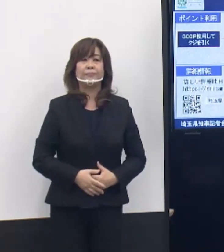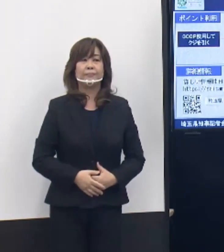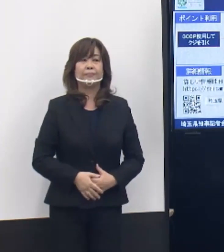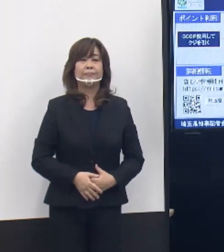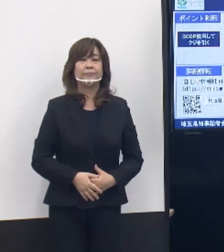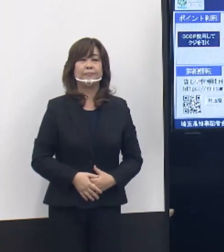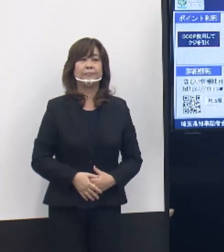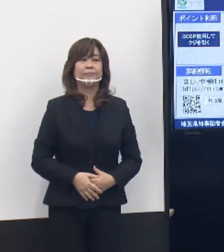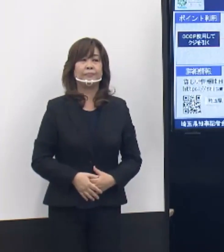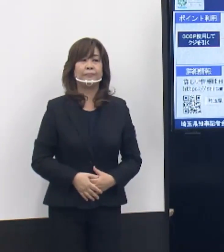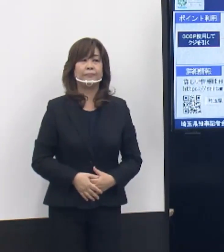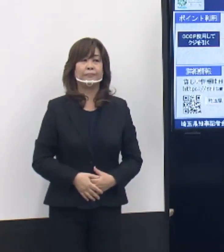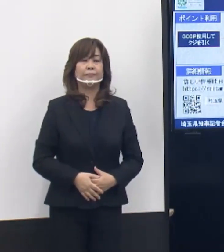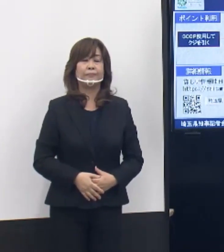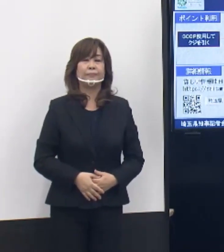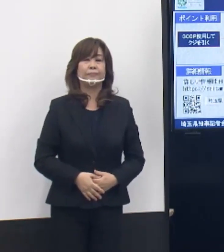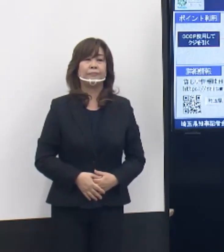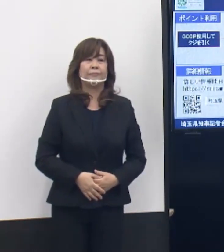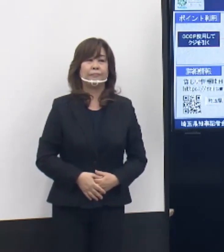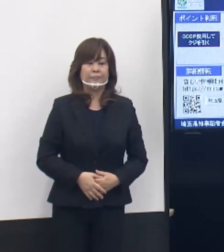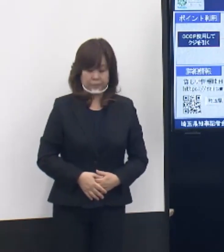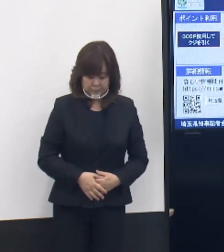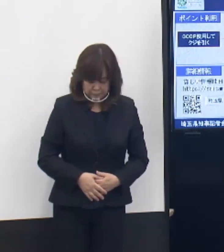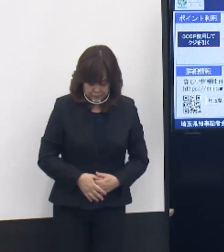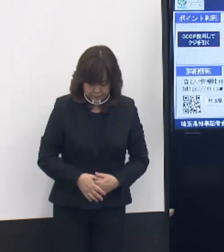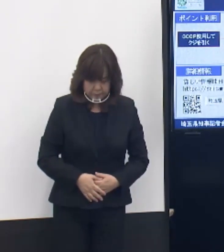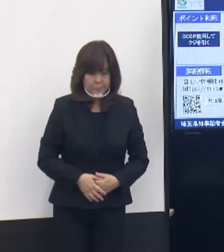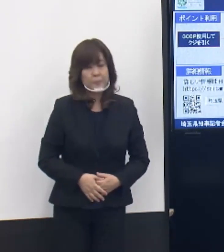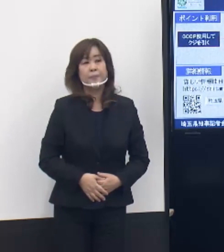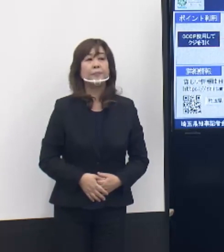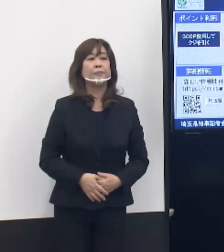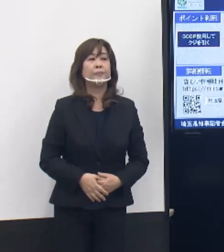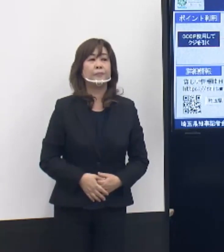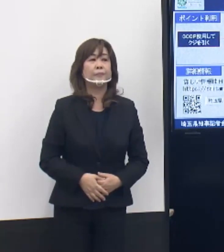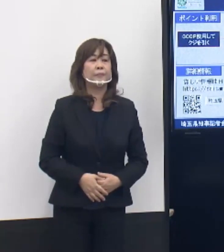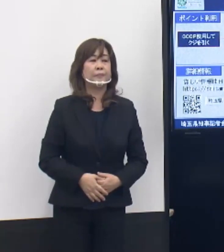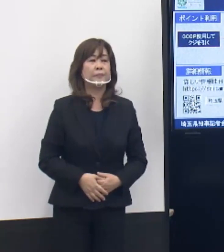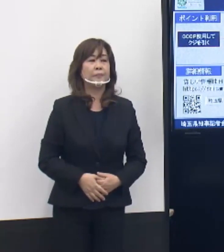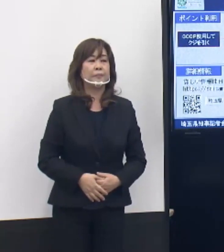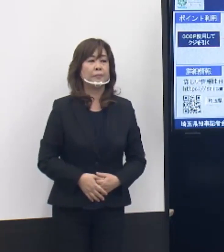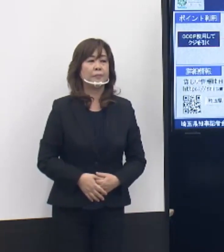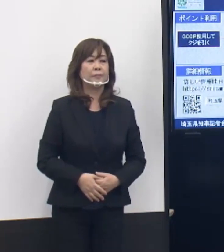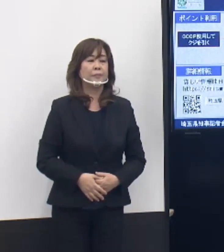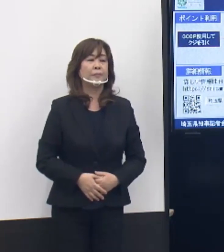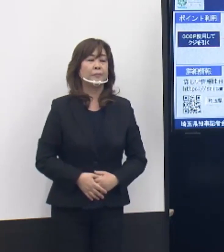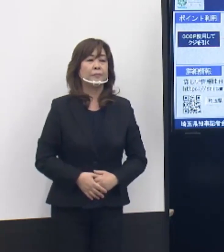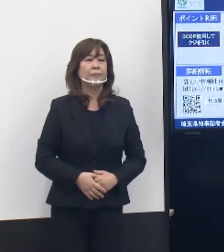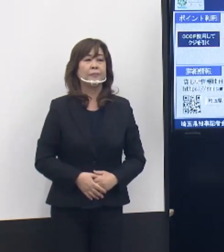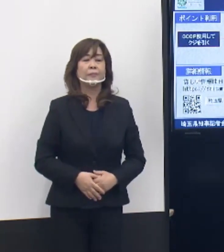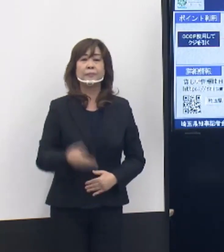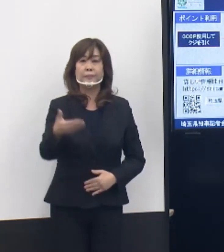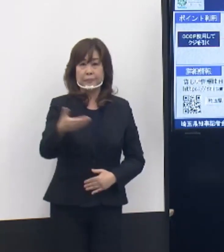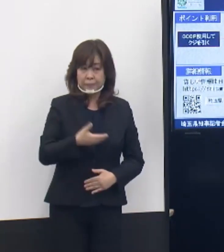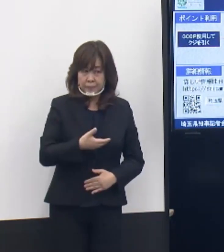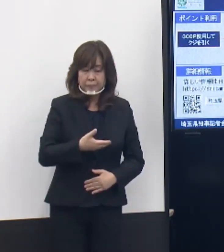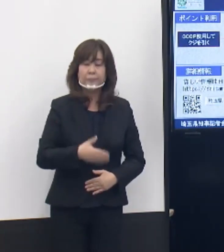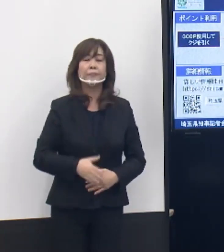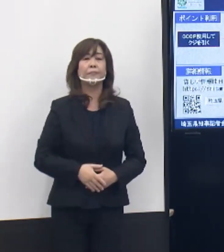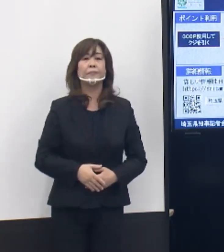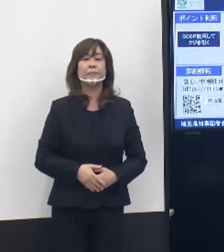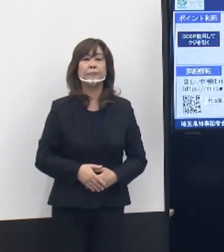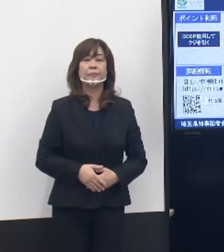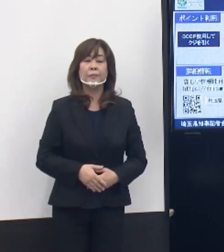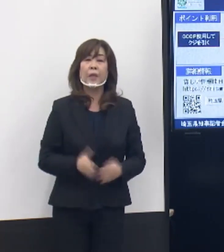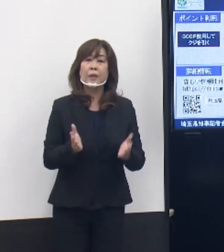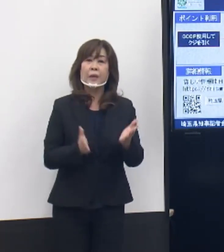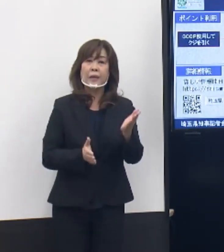会社の共同通信の大島といいます。よろしくお願いします。まずは知事発表について質問させていただきます。ケアラー月間の